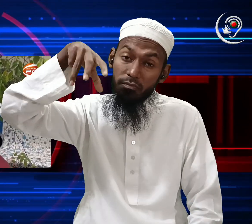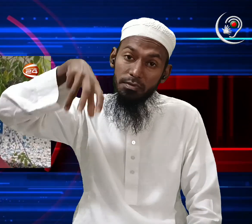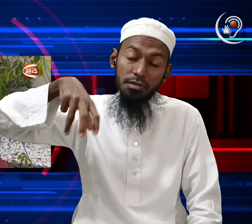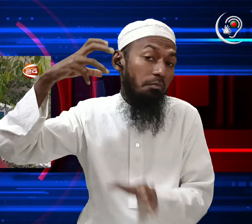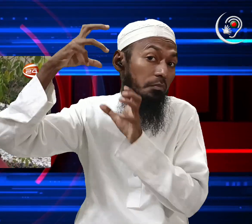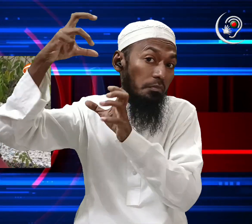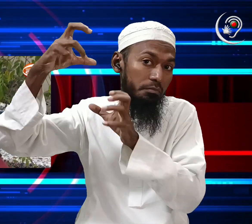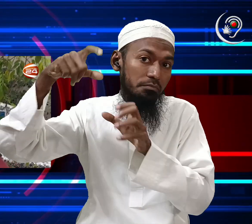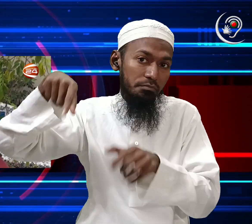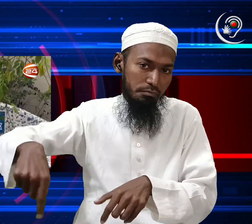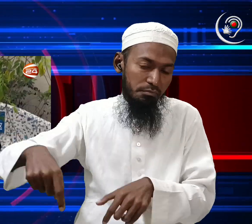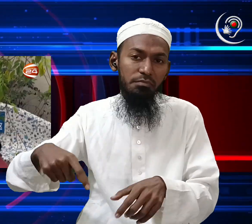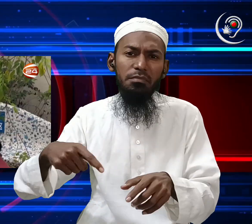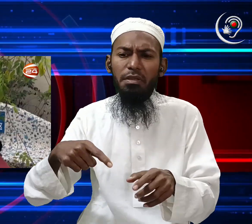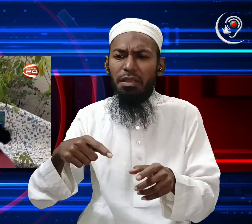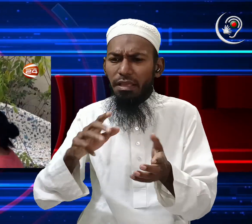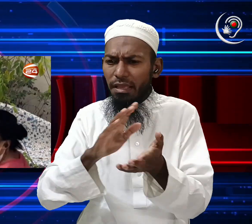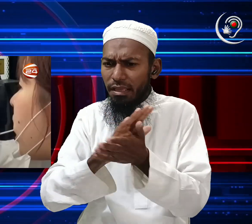HMPV-তে আক্রান্ত।